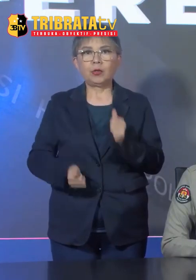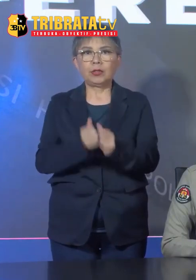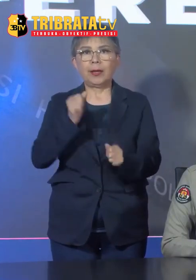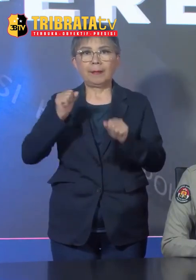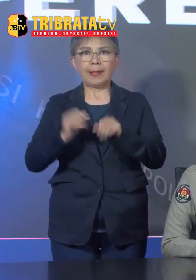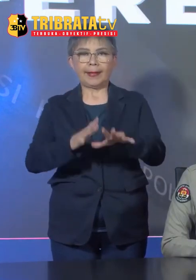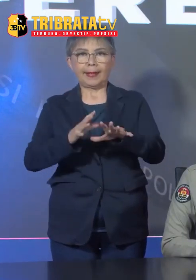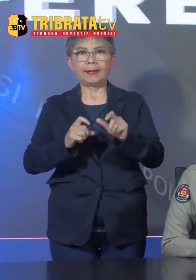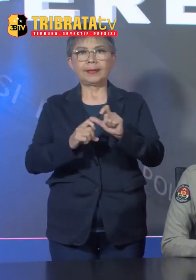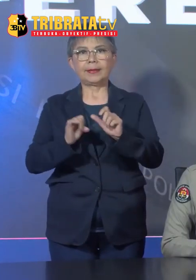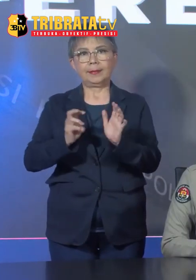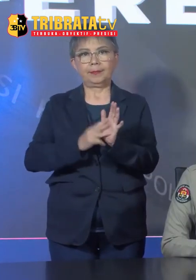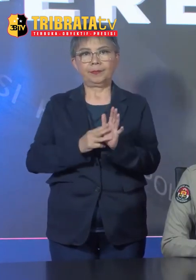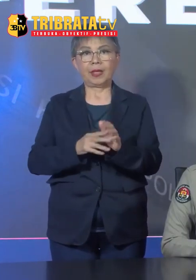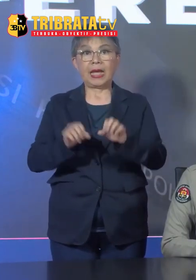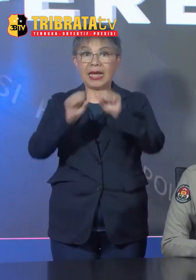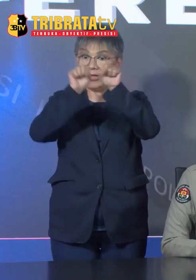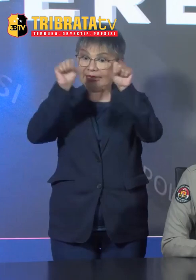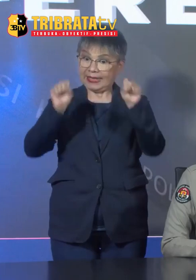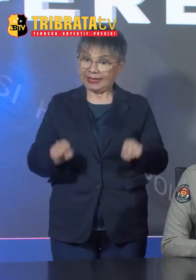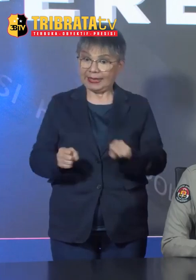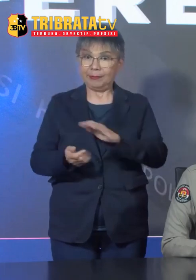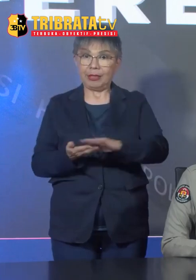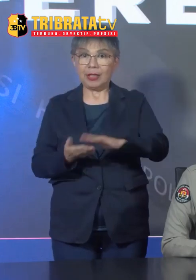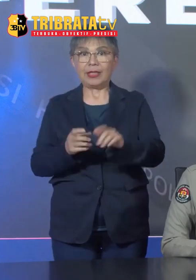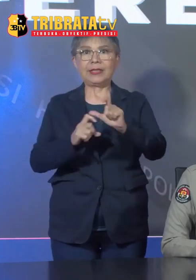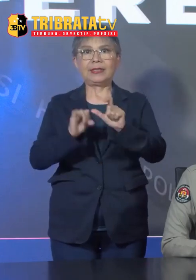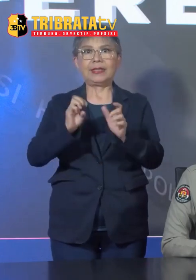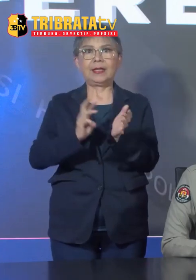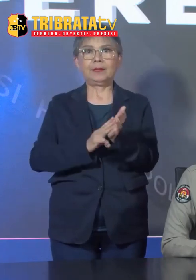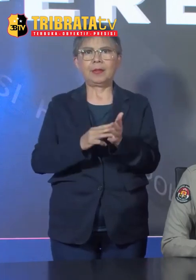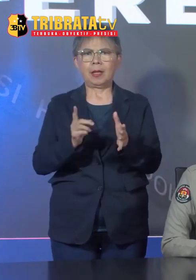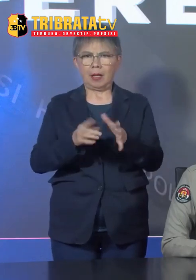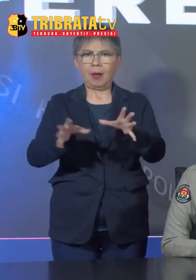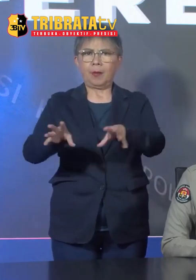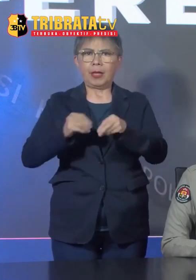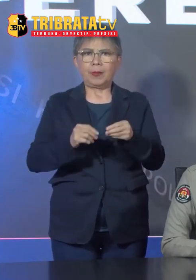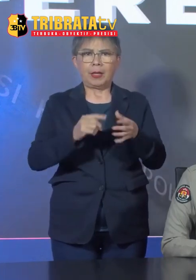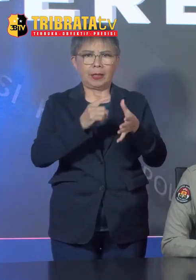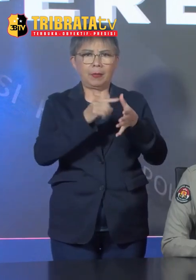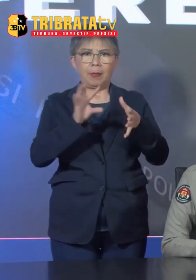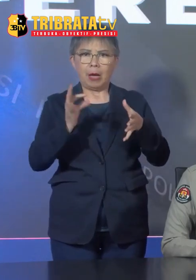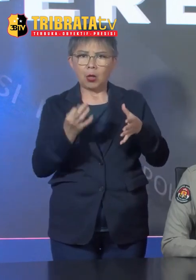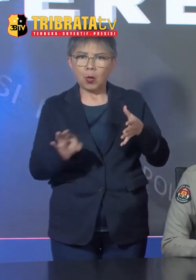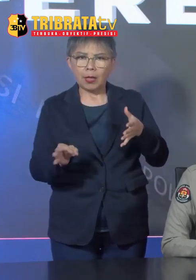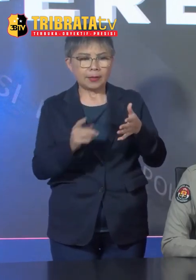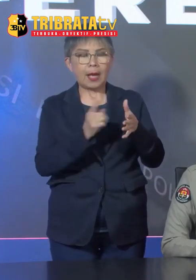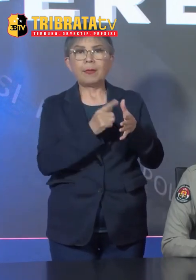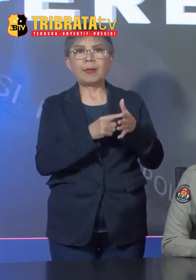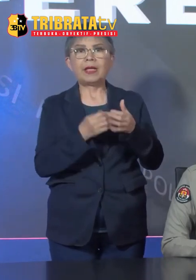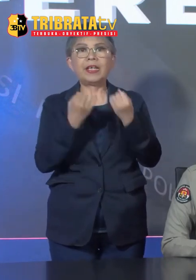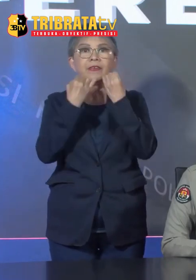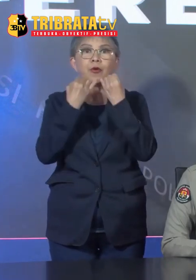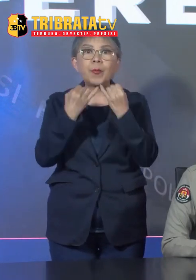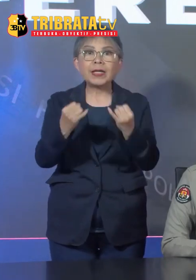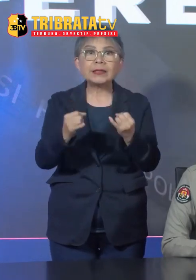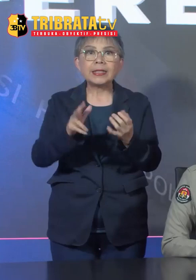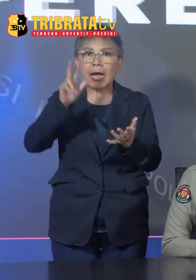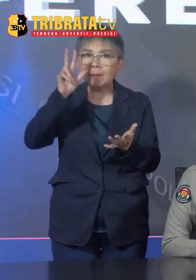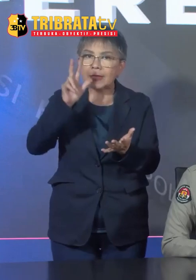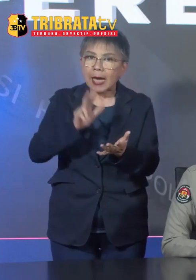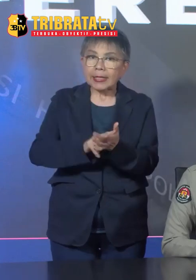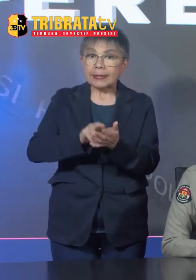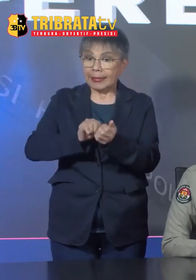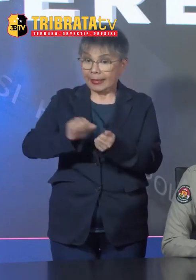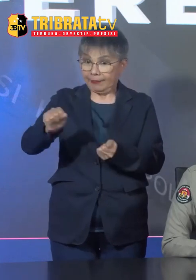praktek SIM sistem penerbitan SIM juga akan mendapatkan pembaruan sehingga informasi mengenai